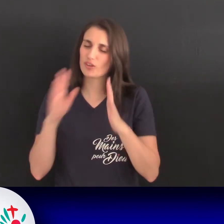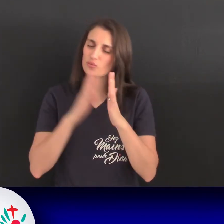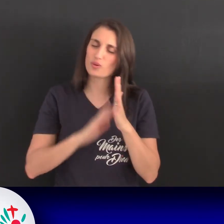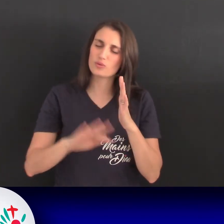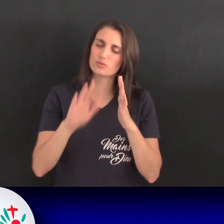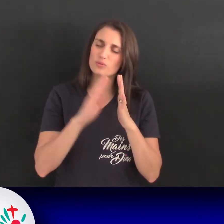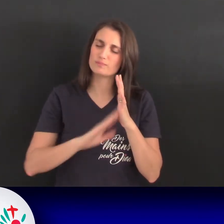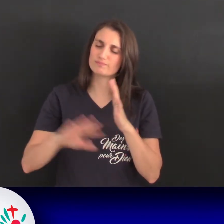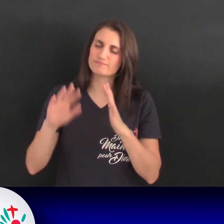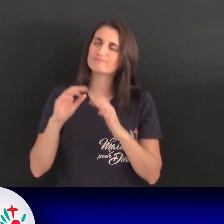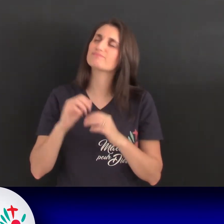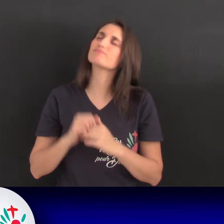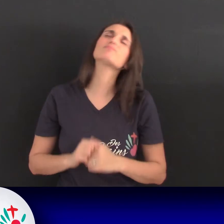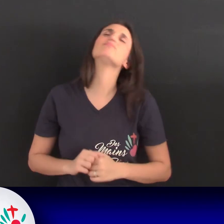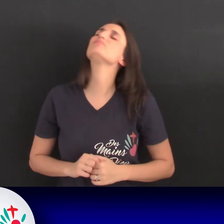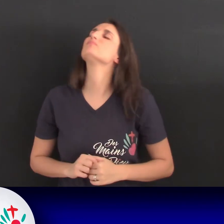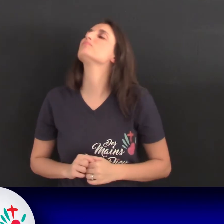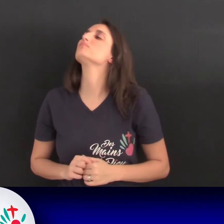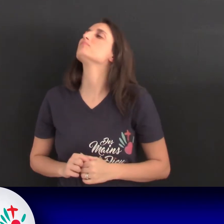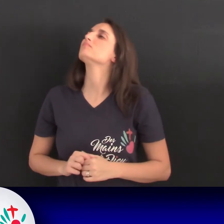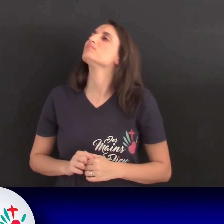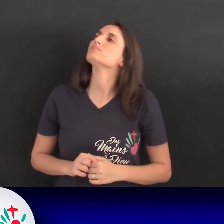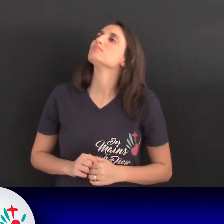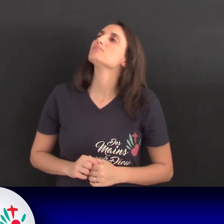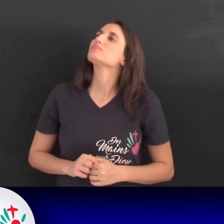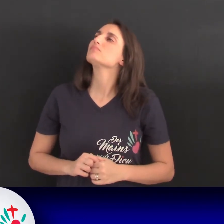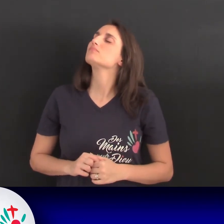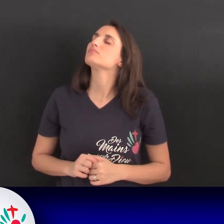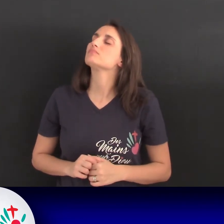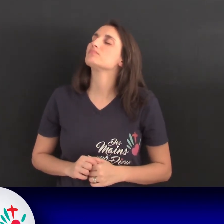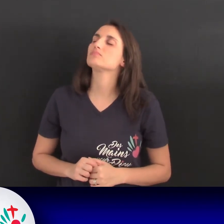Chantons ta grâce infinie.